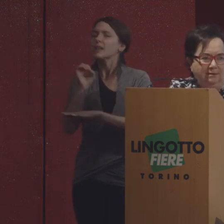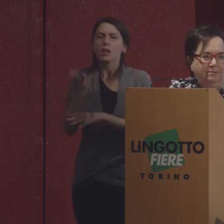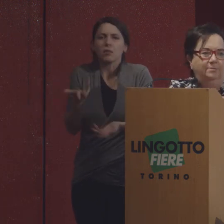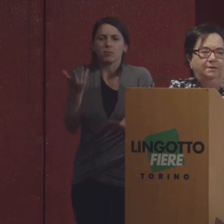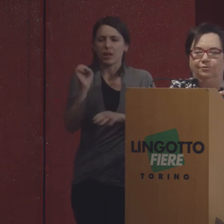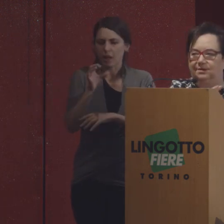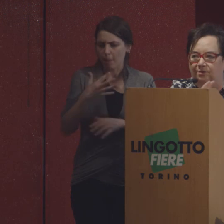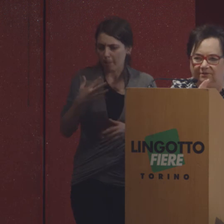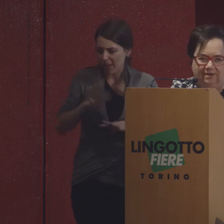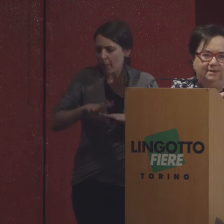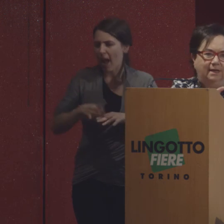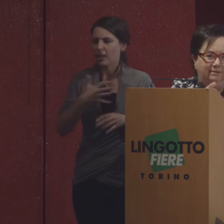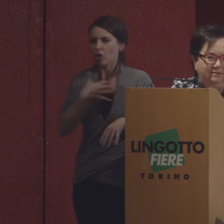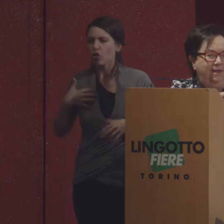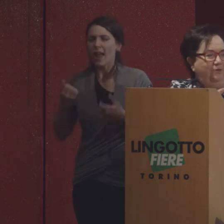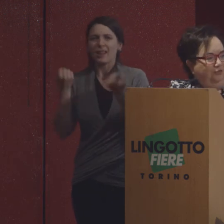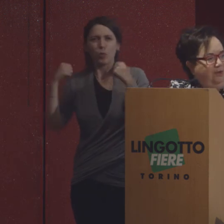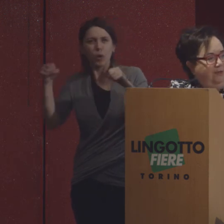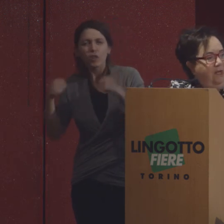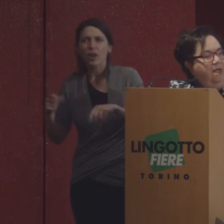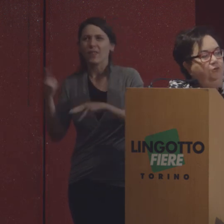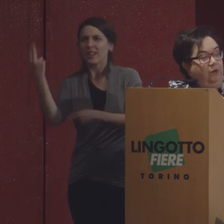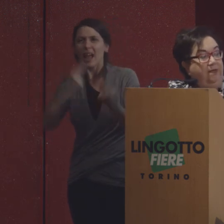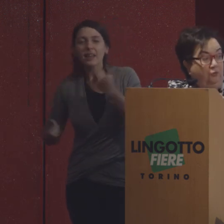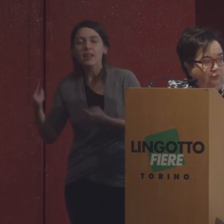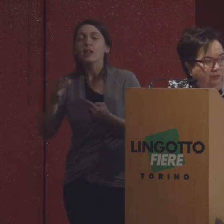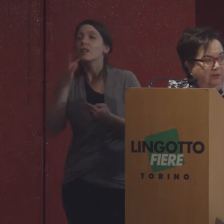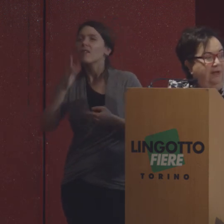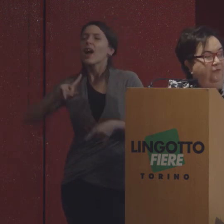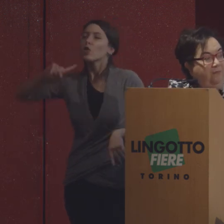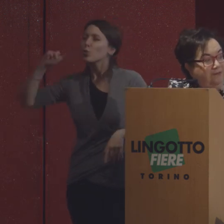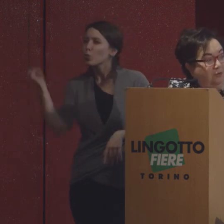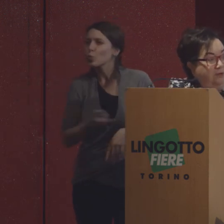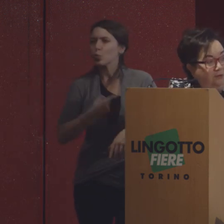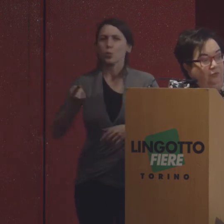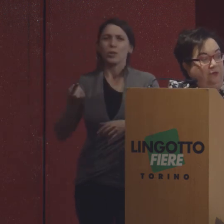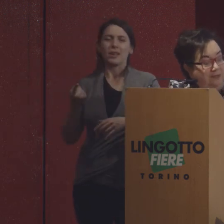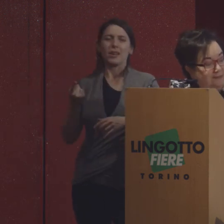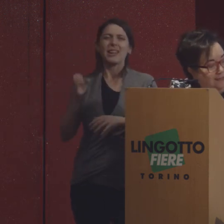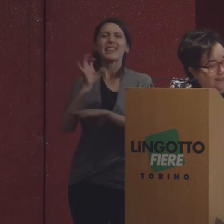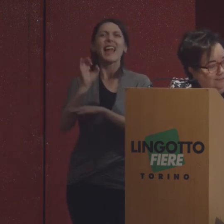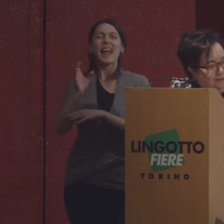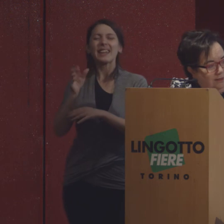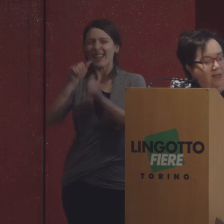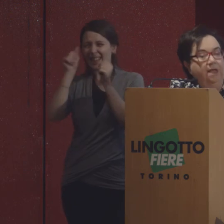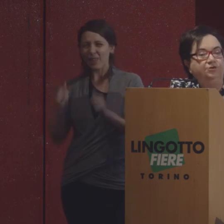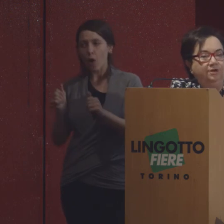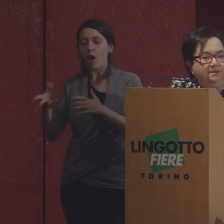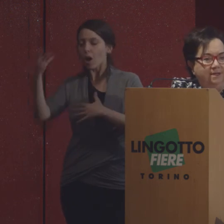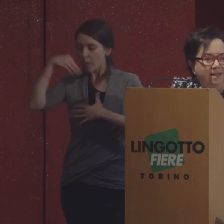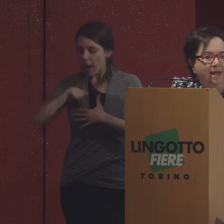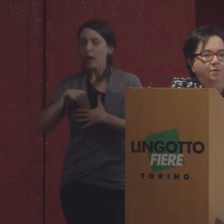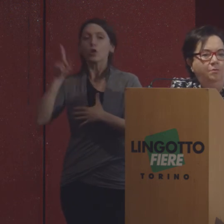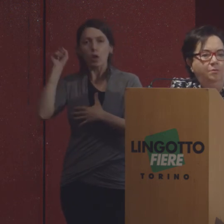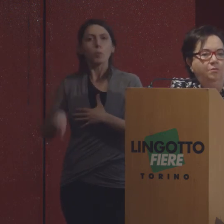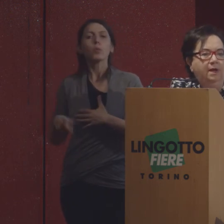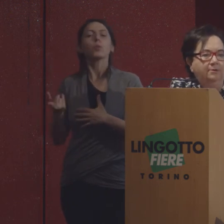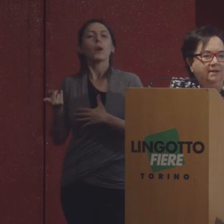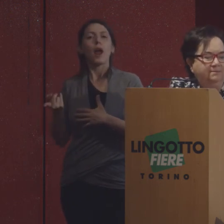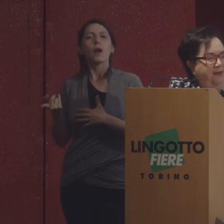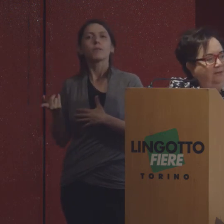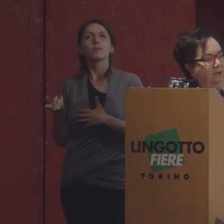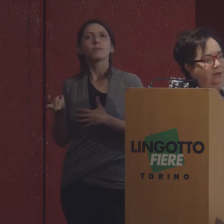scienze, educazione fisica, disegno, eccetera. Cioè che tutti, nella formazione di tutti gli insegnanti, ci sia